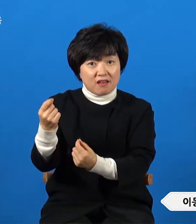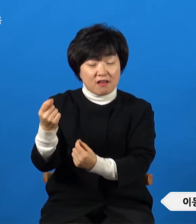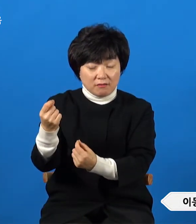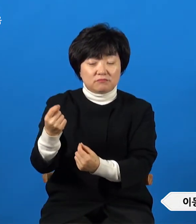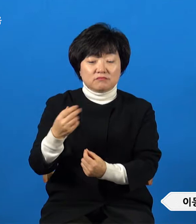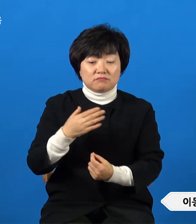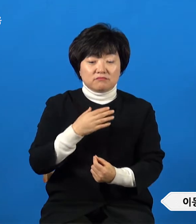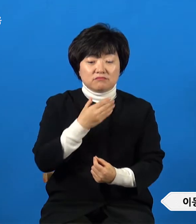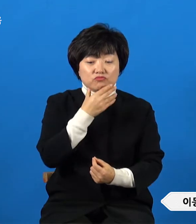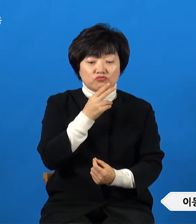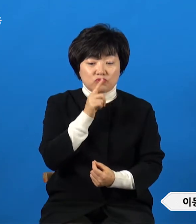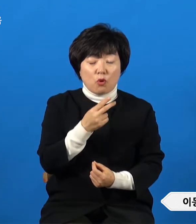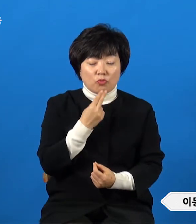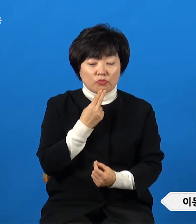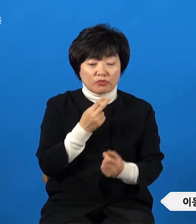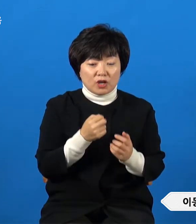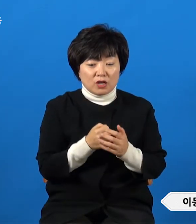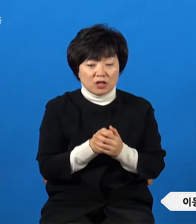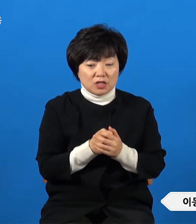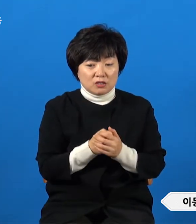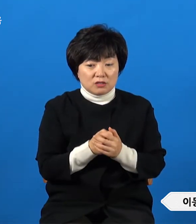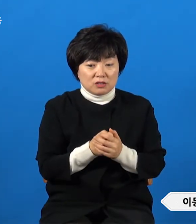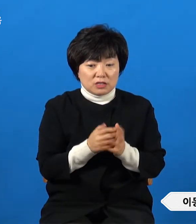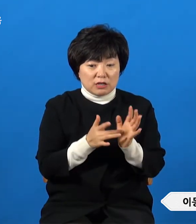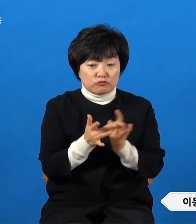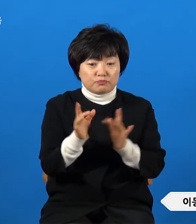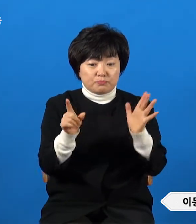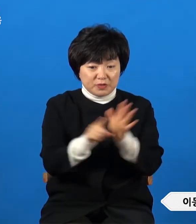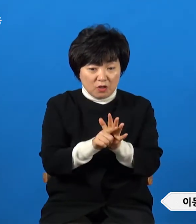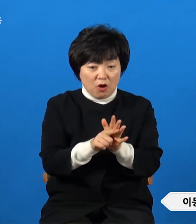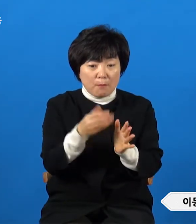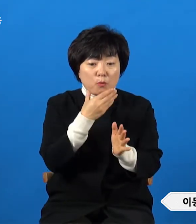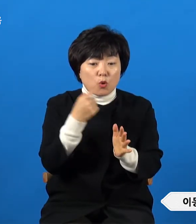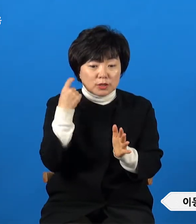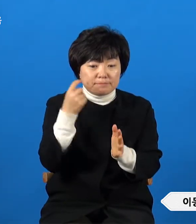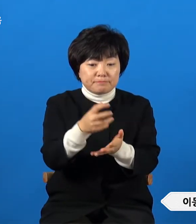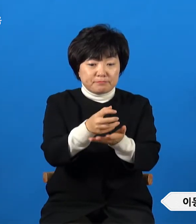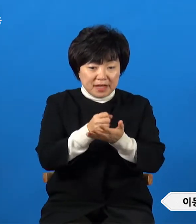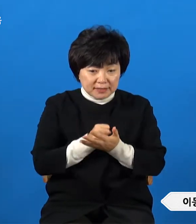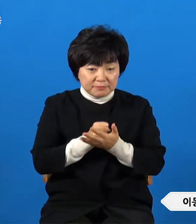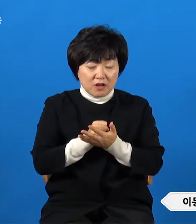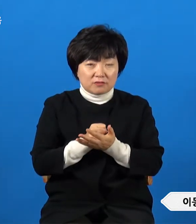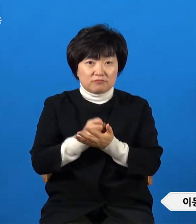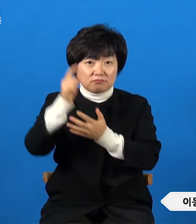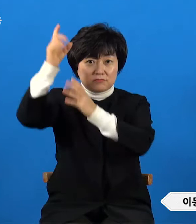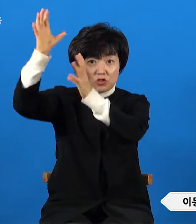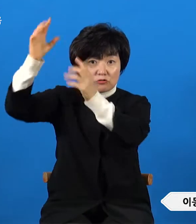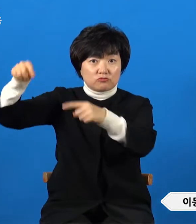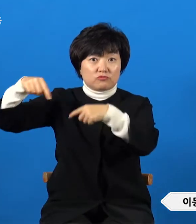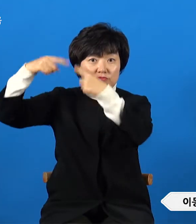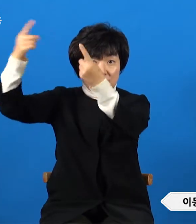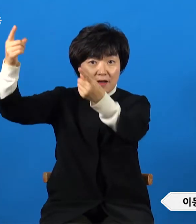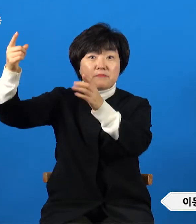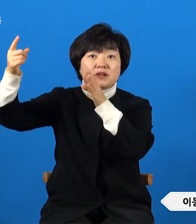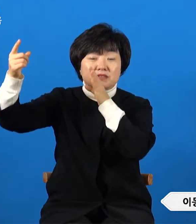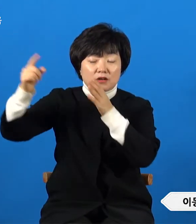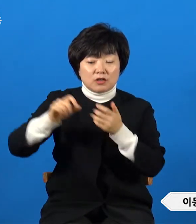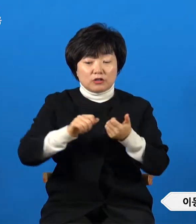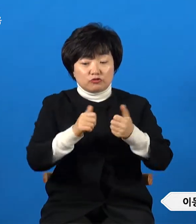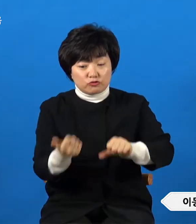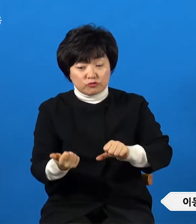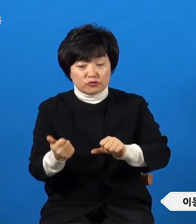소식입니다. 양보할 수 없는, 놓칠 수 없는 소식이에요. 그러면 죽어서 천당만 가고